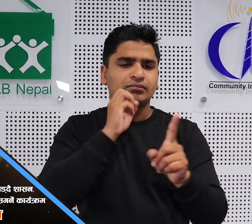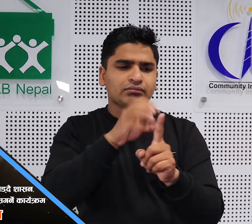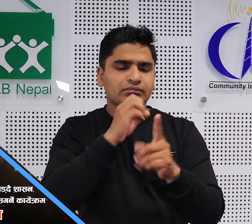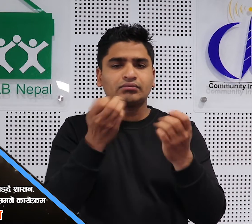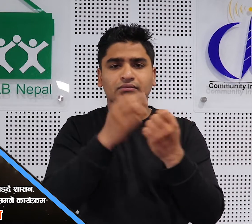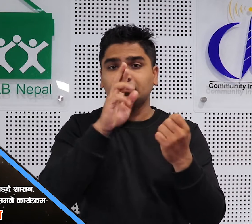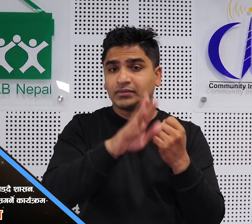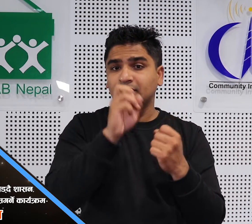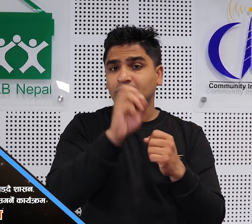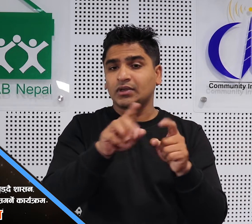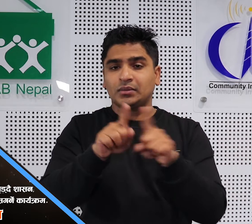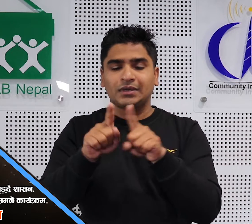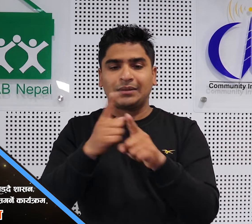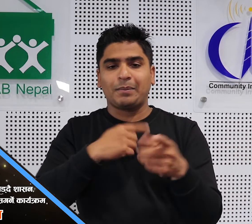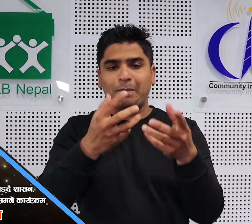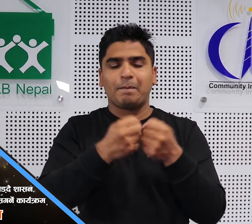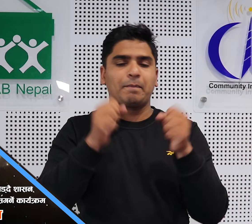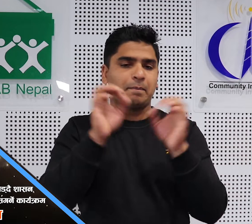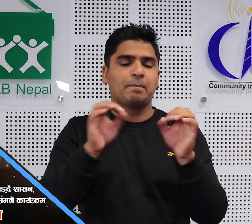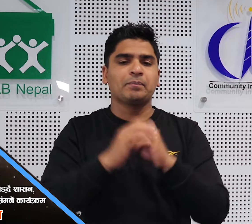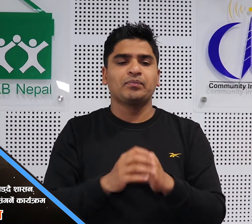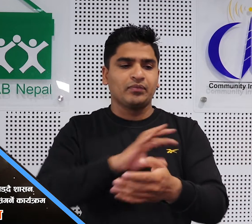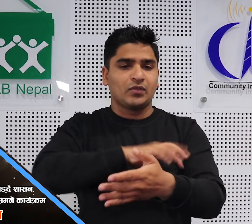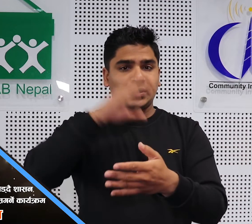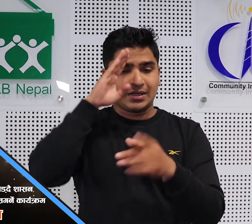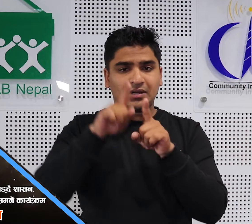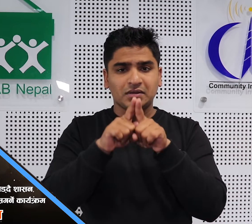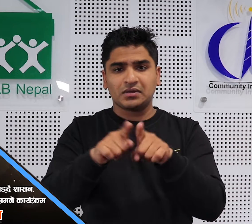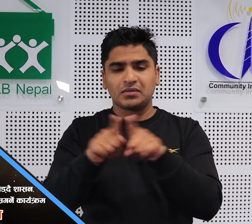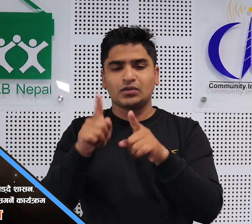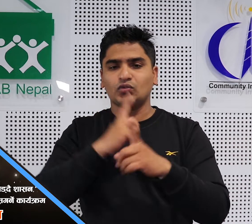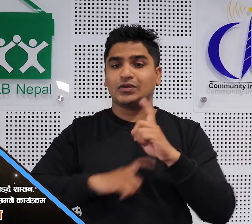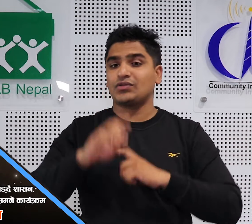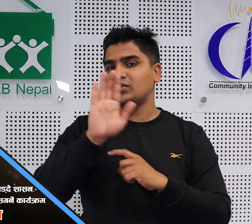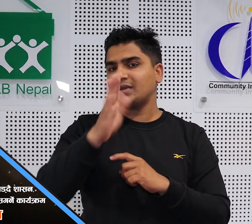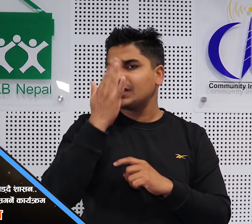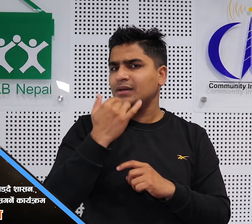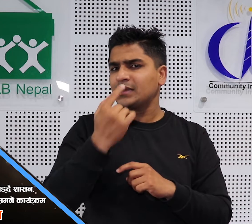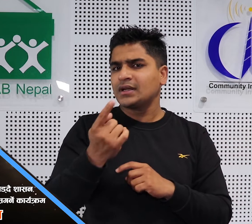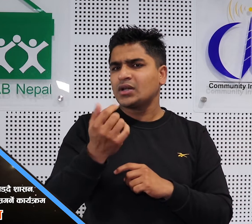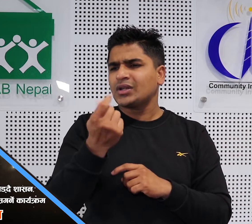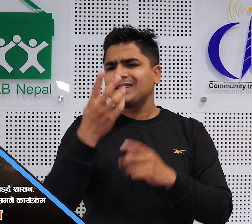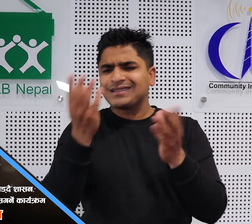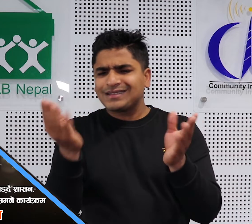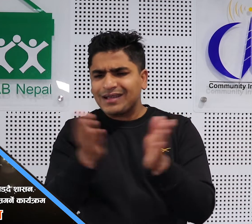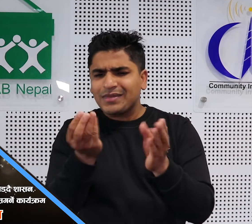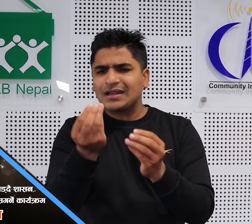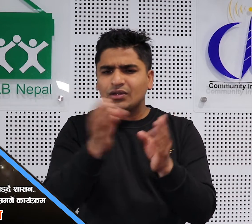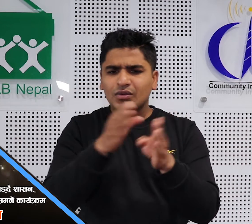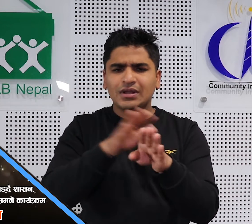गरिराखेका छौँ तर हामीले प्राप्त गर्न सकेका छैन। प्रदेश सरकारसित पनि हाम्रो गुनासो छ, किनकि कतिपय साना साना योजनाहरू जुन